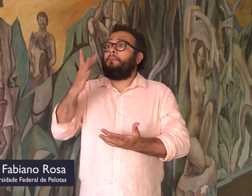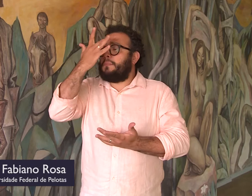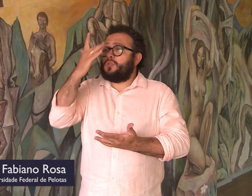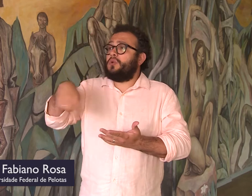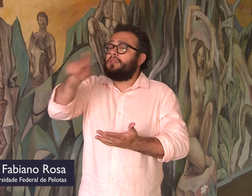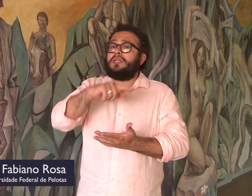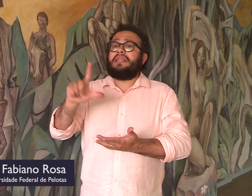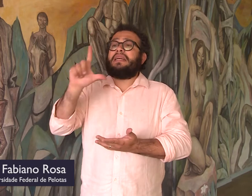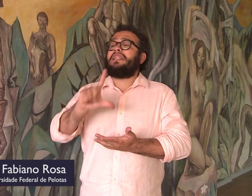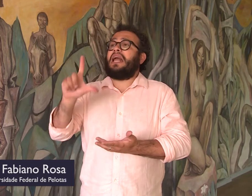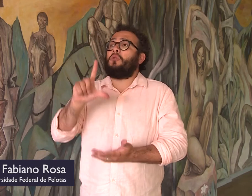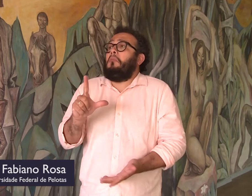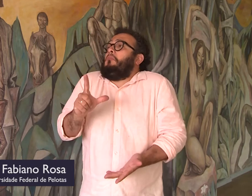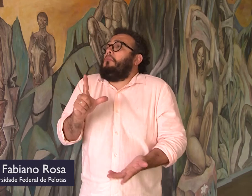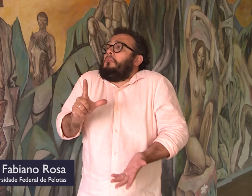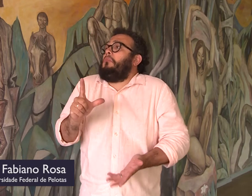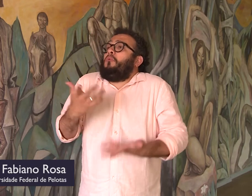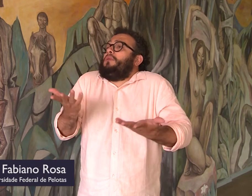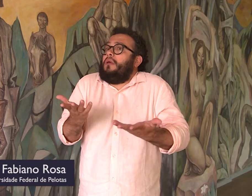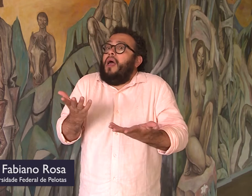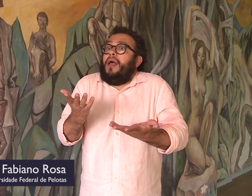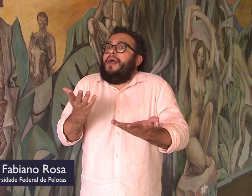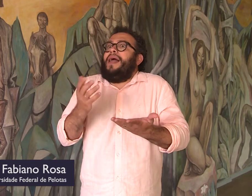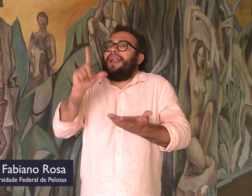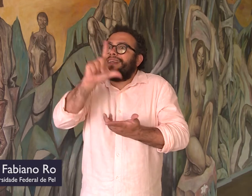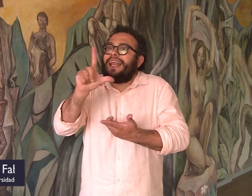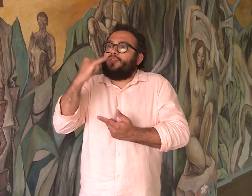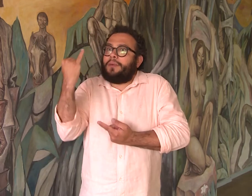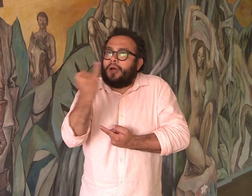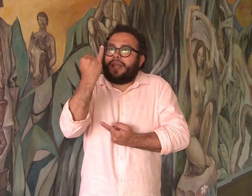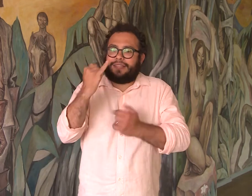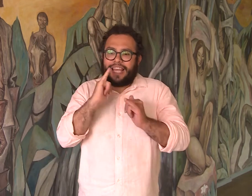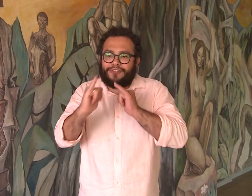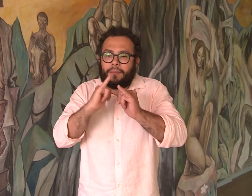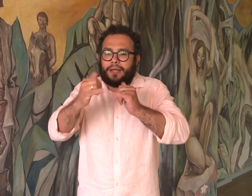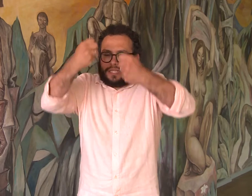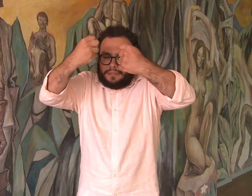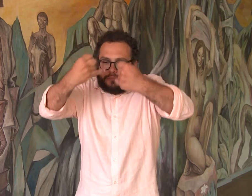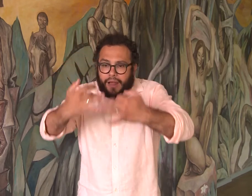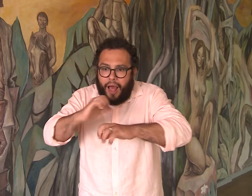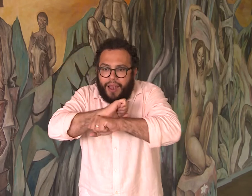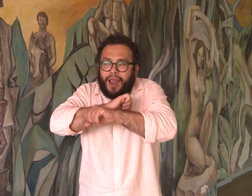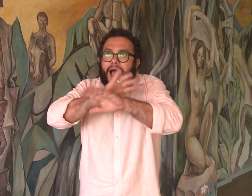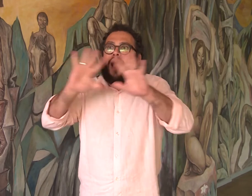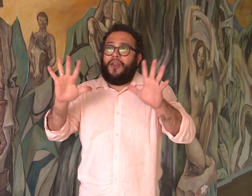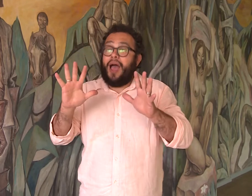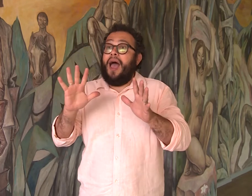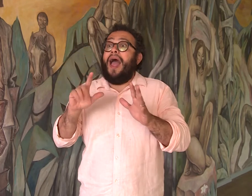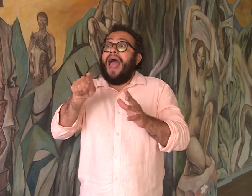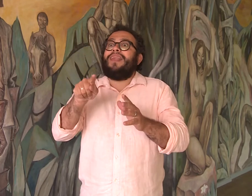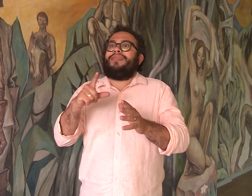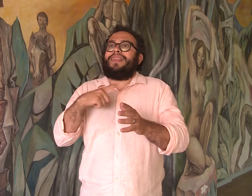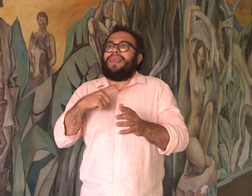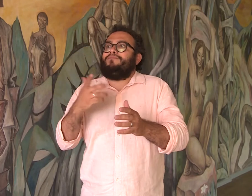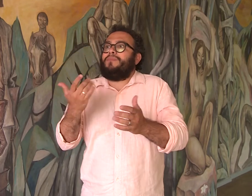que literatura não é importante. E a literatura é extremamente importante, ela esclarece muitas coisas e ela